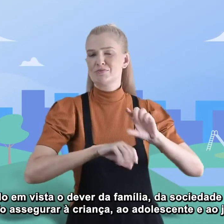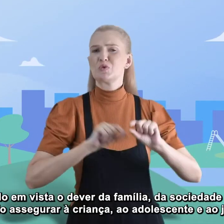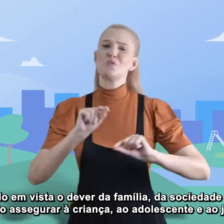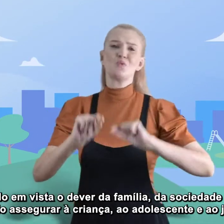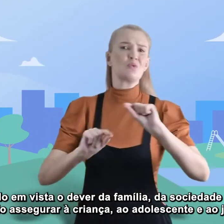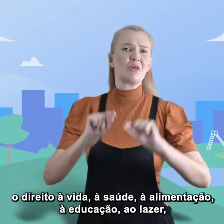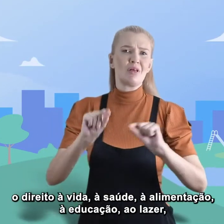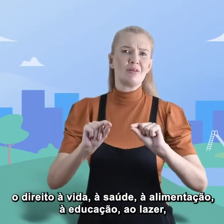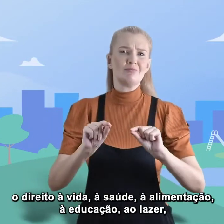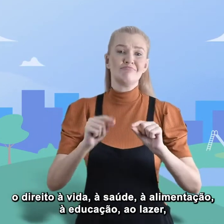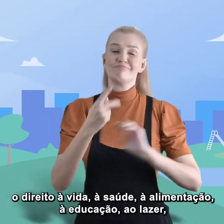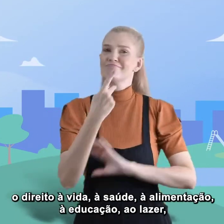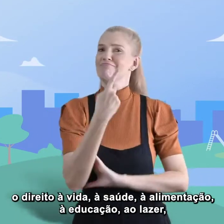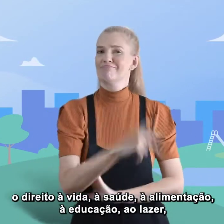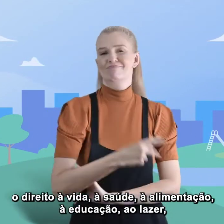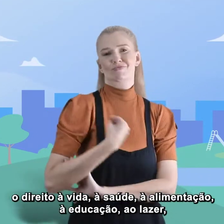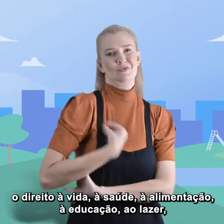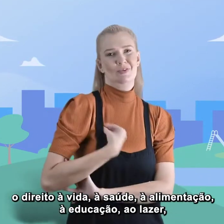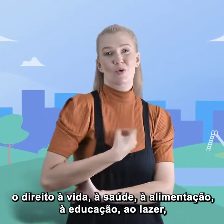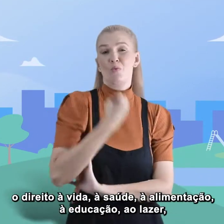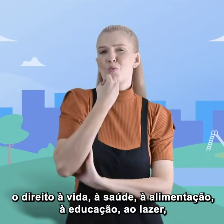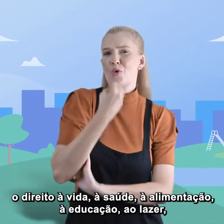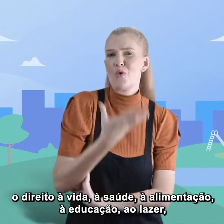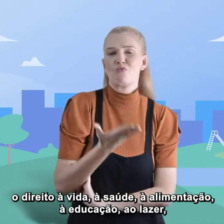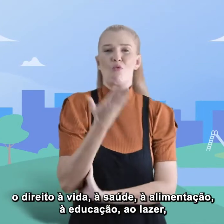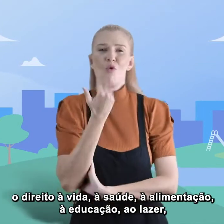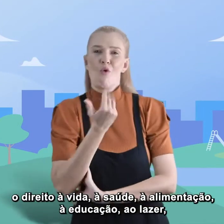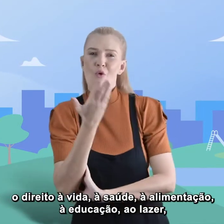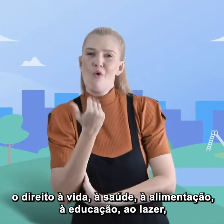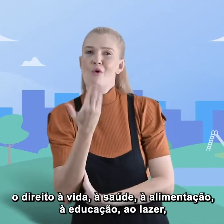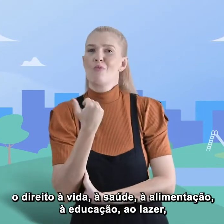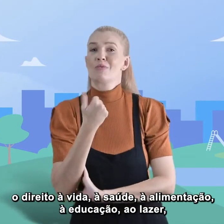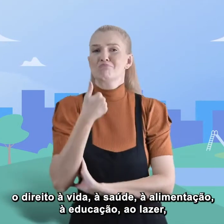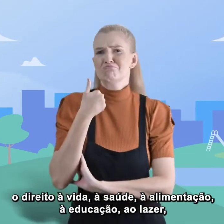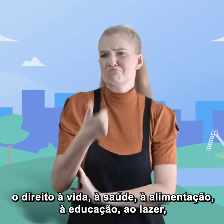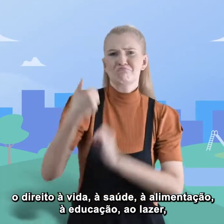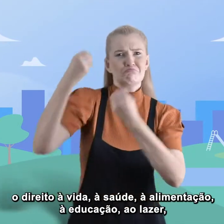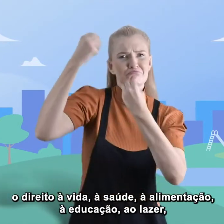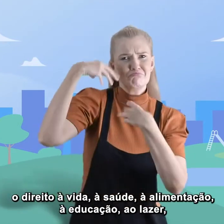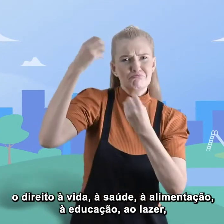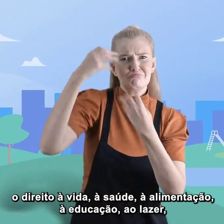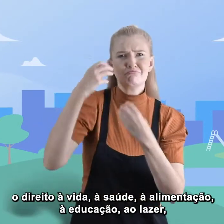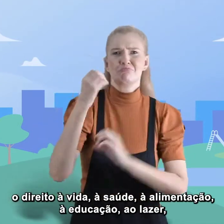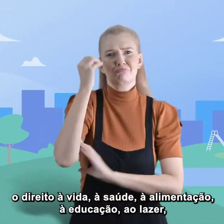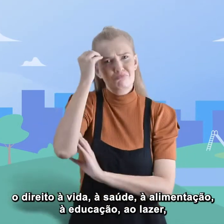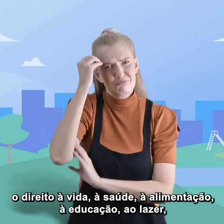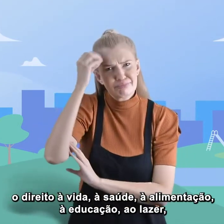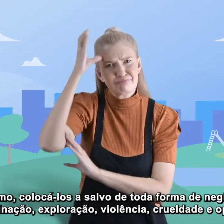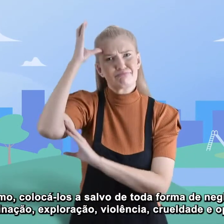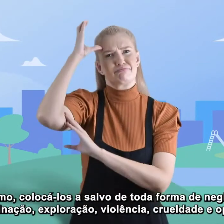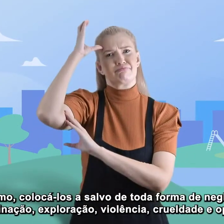jovem o direito à vida, à saúde, à alimentação, à educação, ao lazer, bem